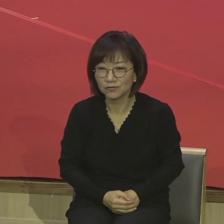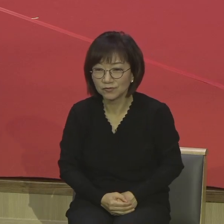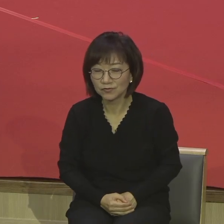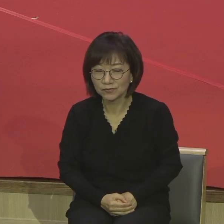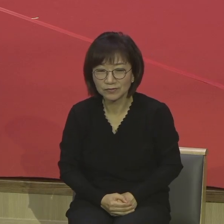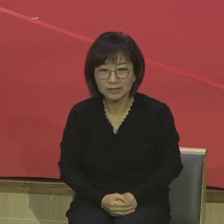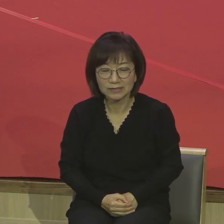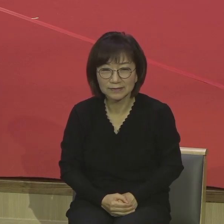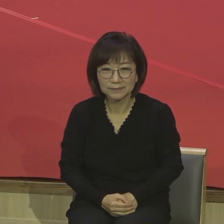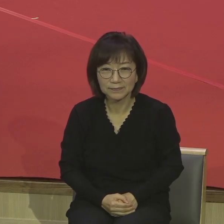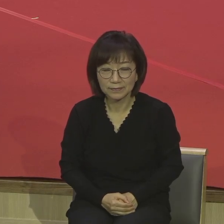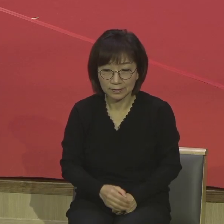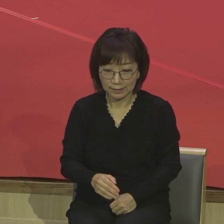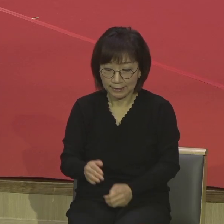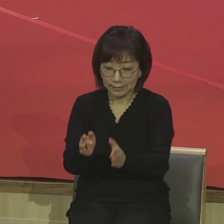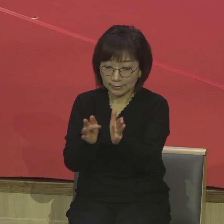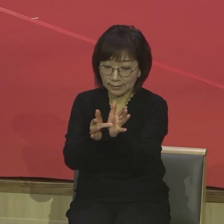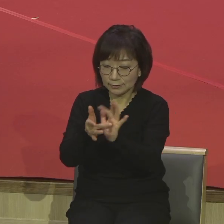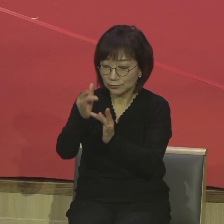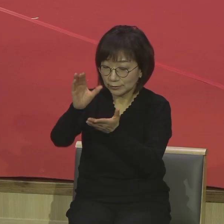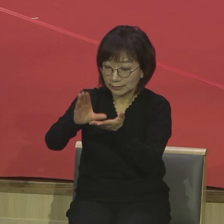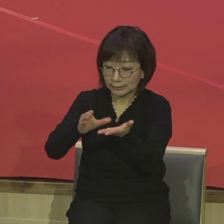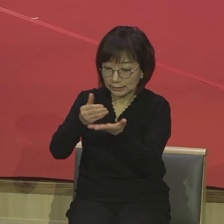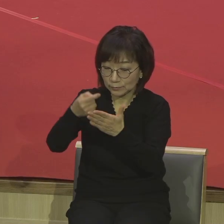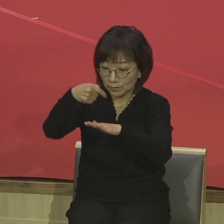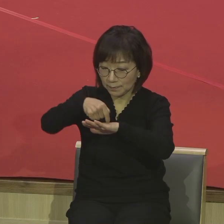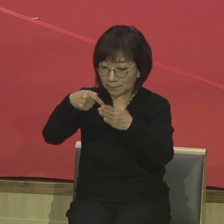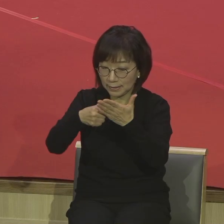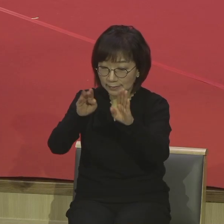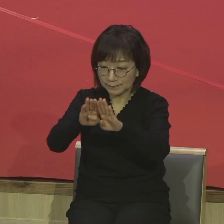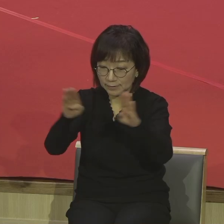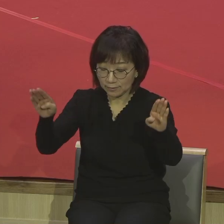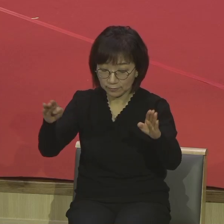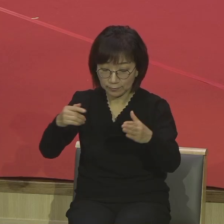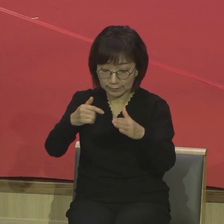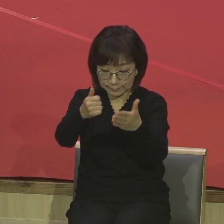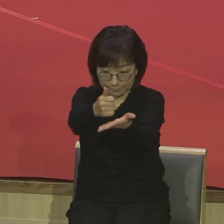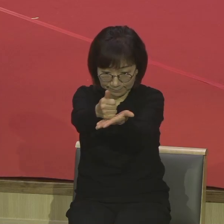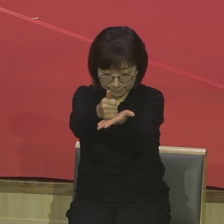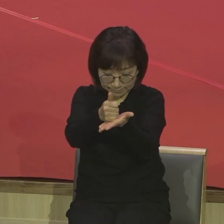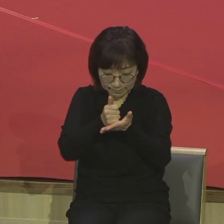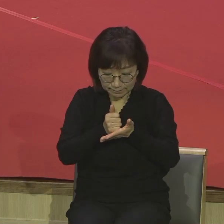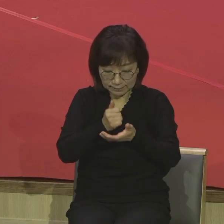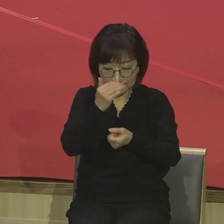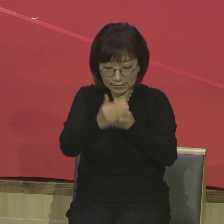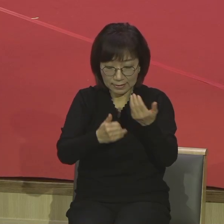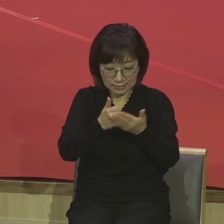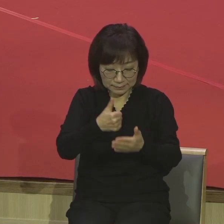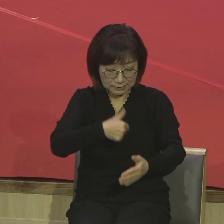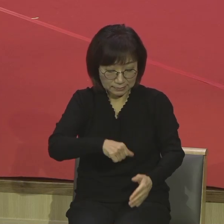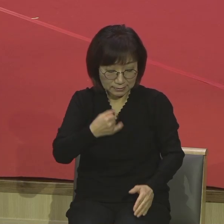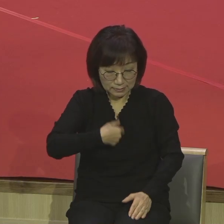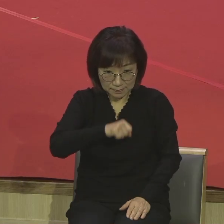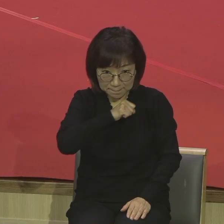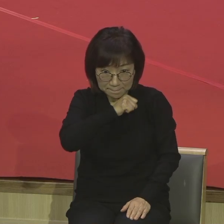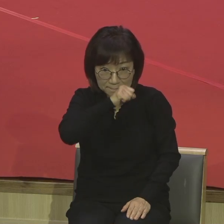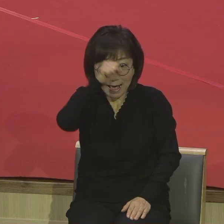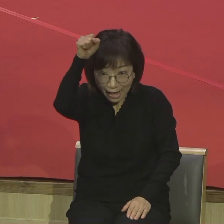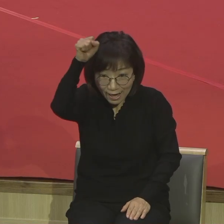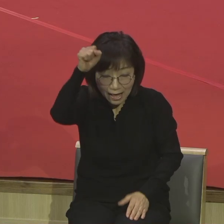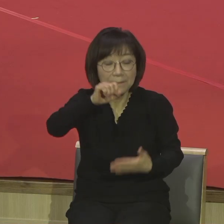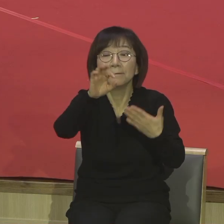예수 그리스도를 영접하고 하나님 자녀가 되어진다고 하면, 이 여러분이 전한 복음을 든다